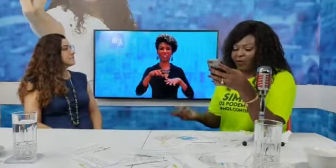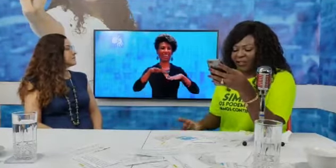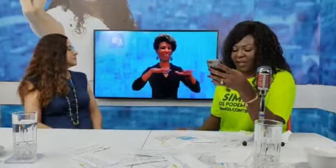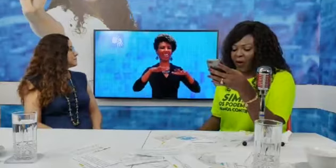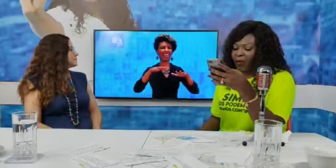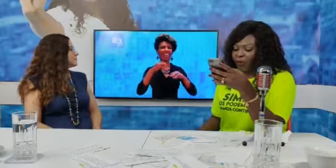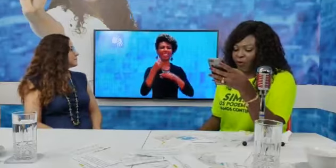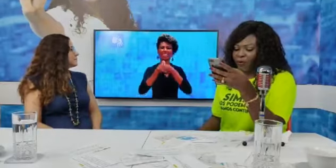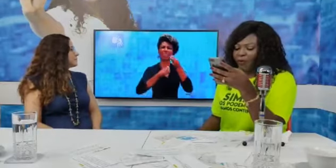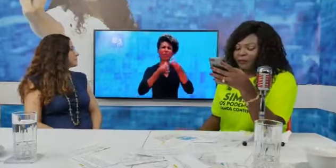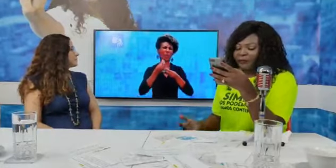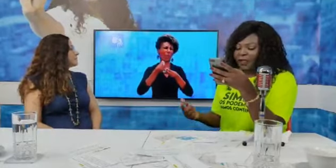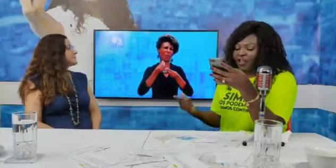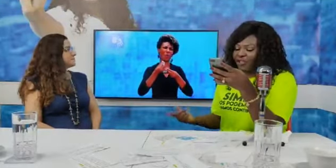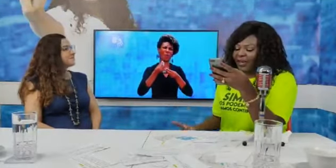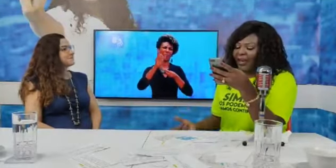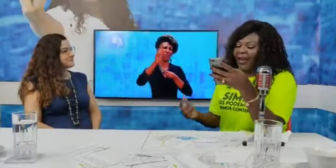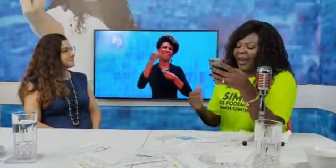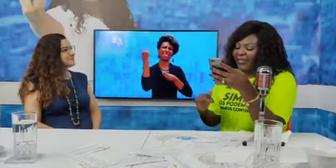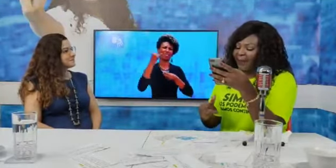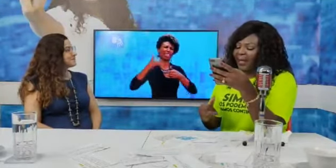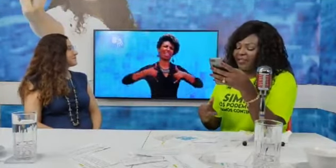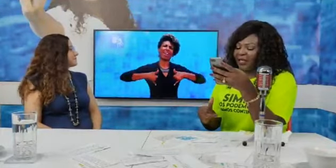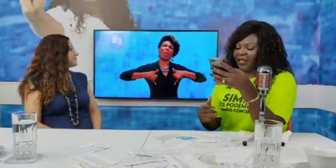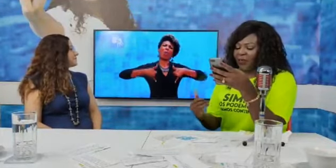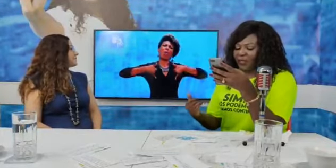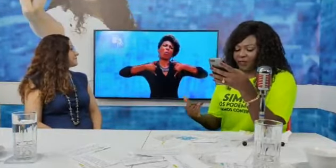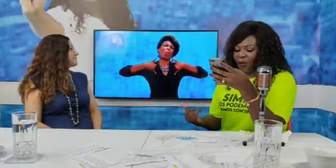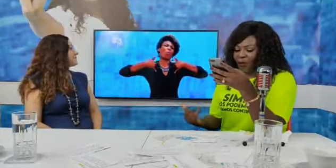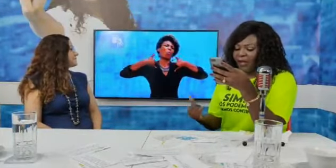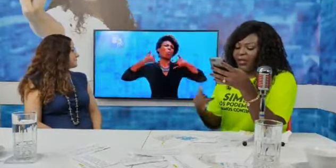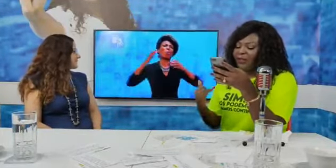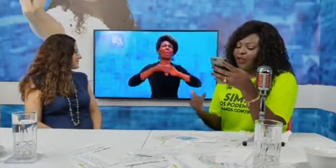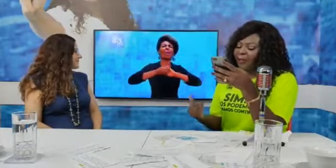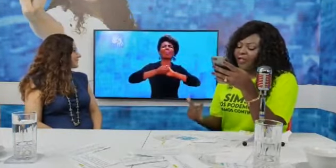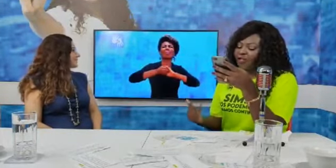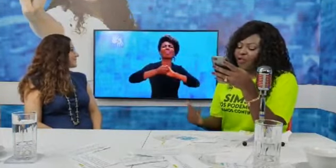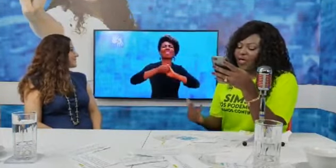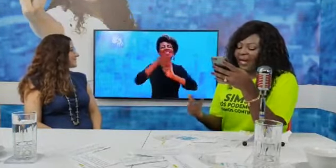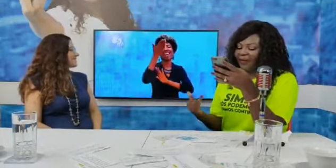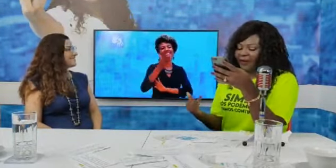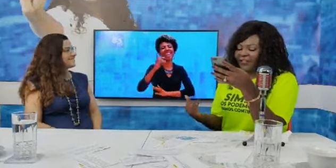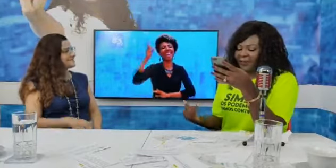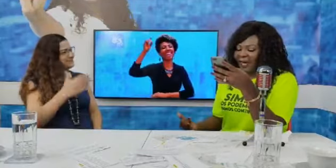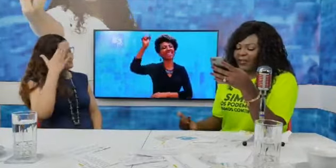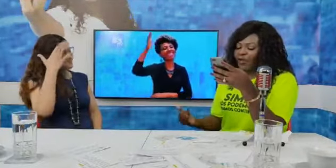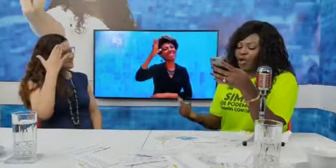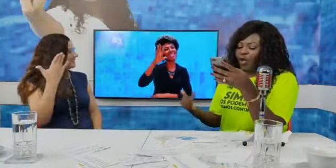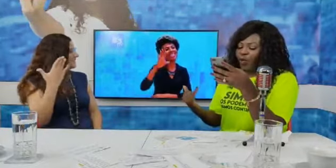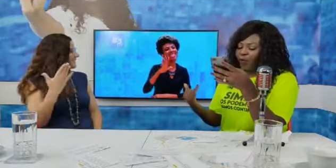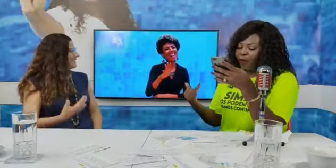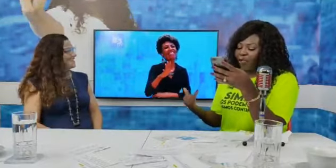E o movimento, como não se tem orgulho de ter essa parceria com a senhora. Deus abençoe cada vez